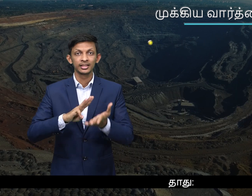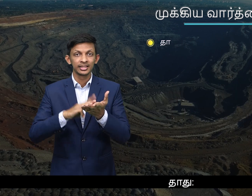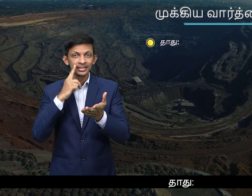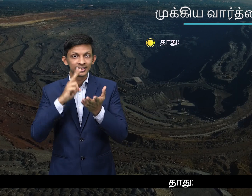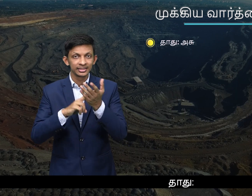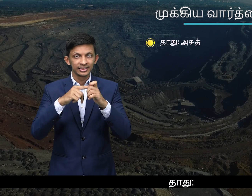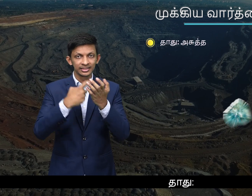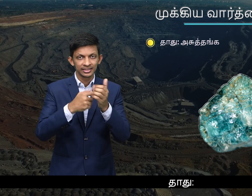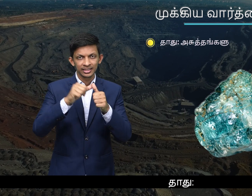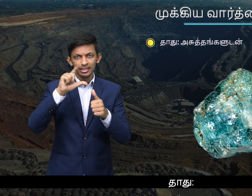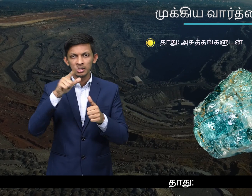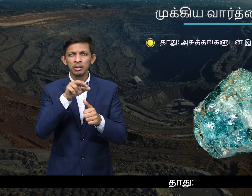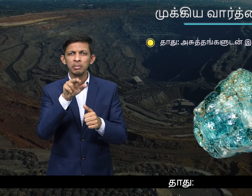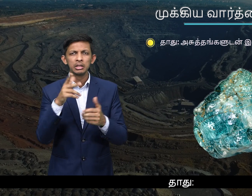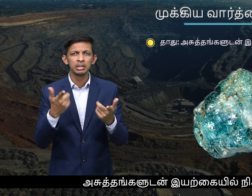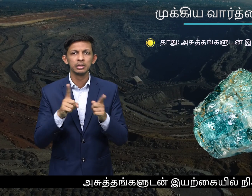தாது